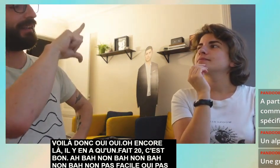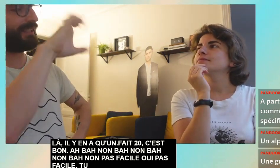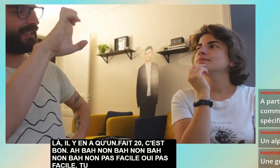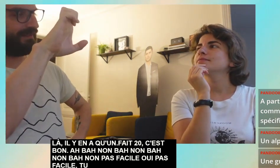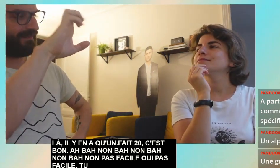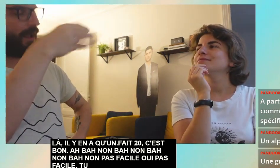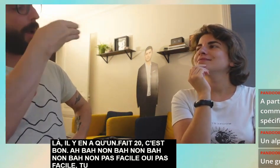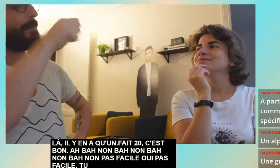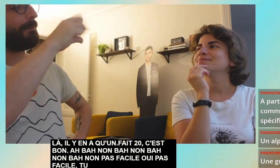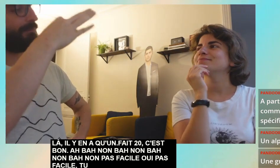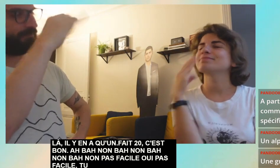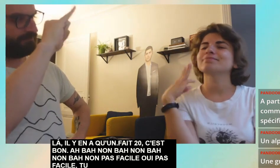Marley